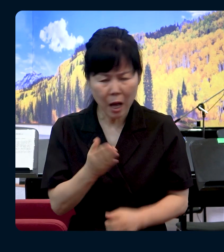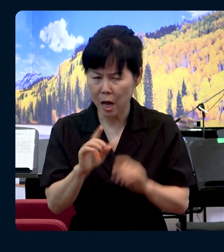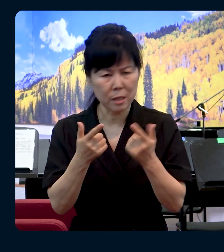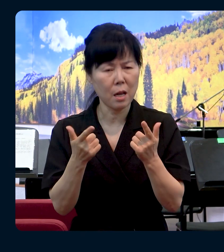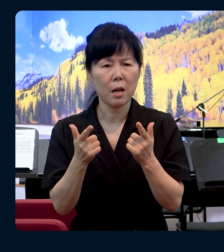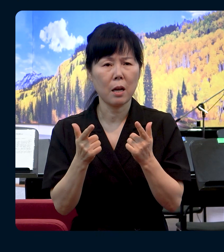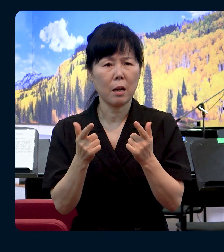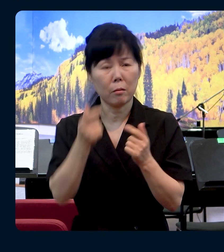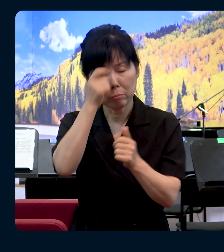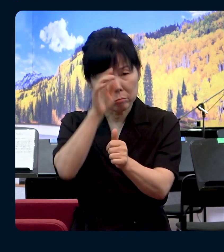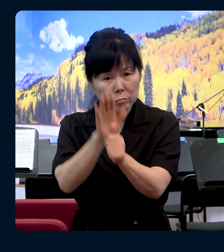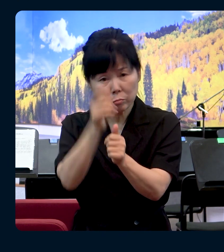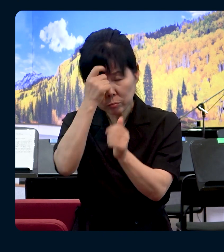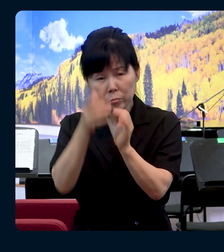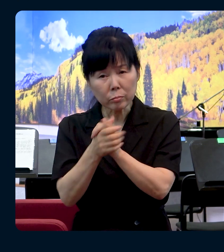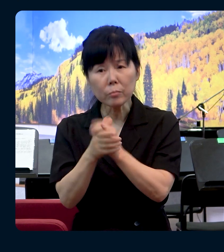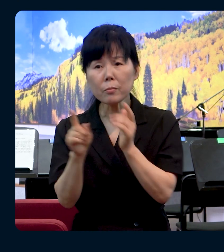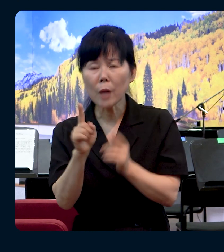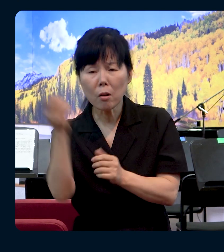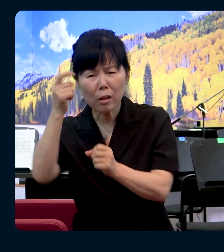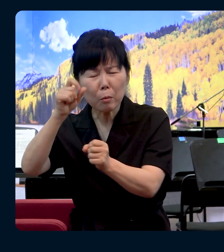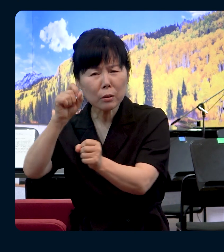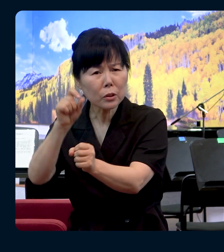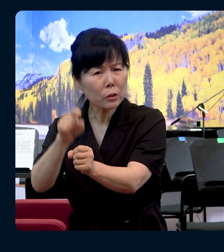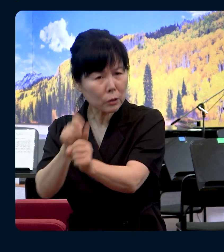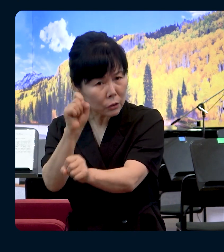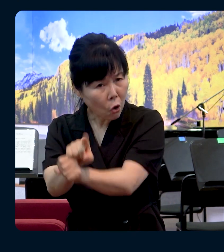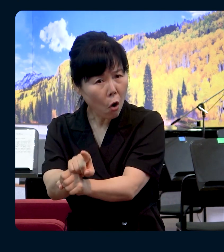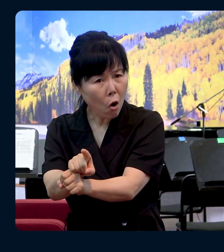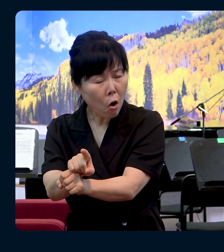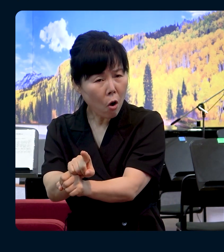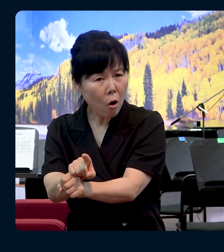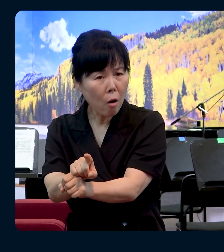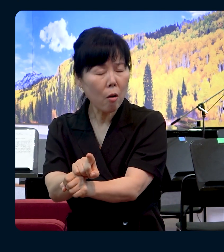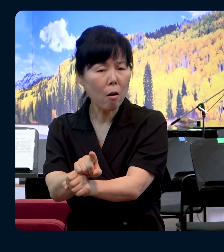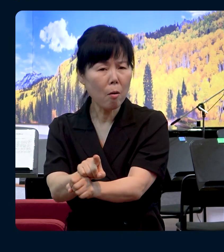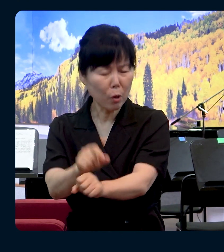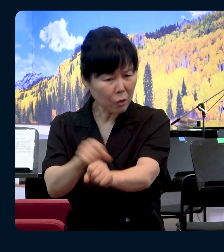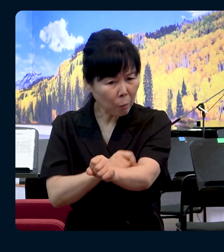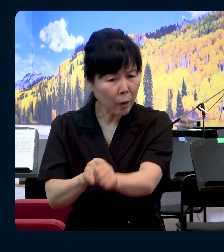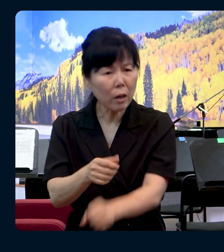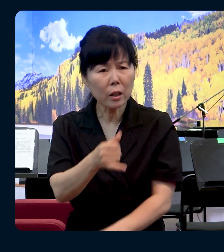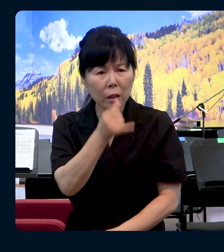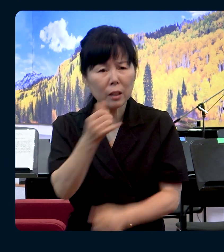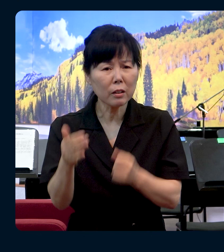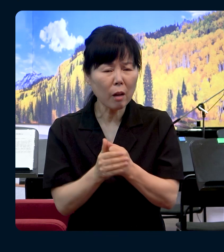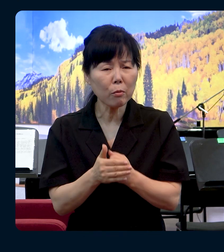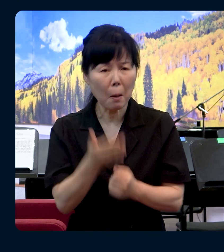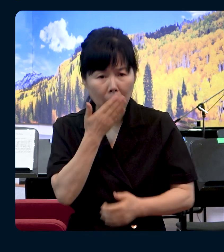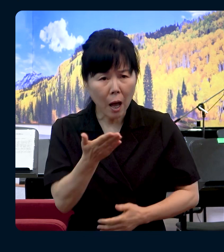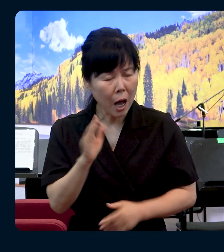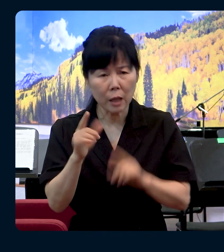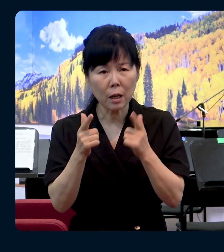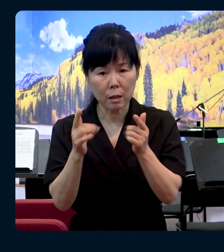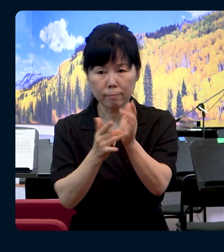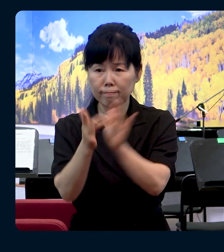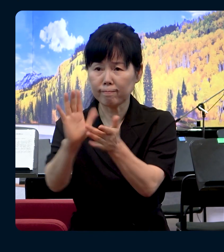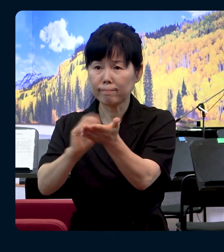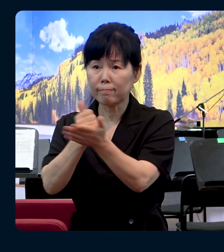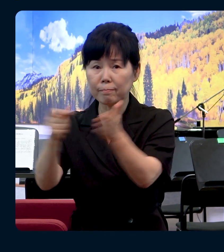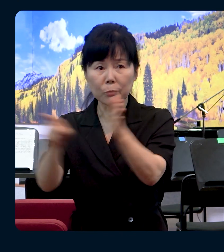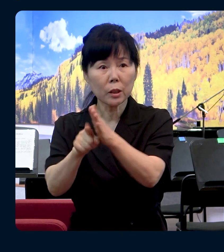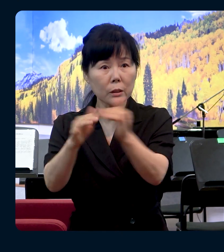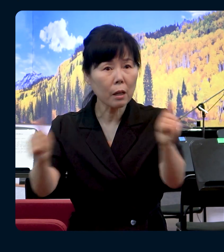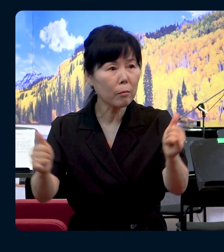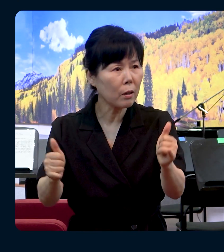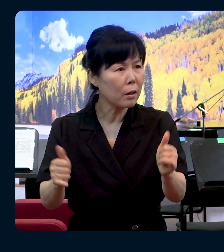중보기도는요, 어떤 특별한 영성과 그것이 있어야 할 수 있는 거 아니에요. 예수 그리스도를 믿는 사람들은 다